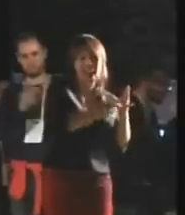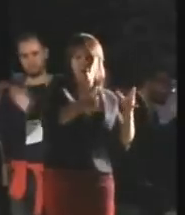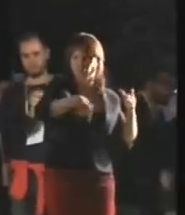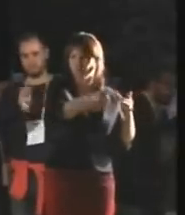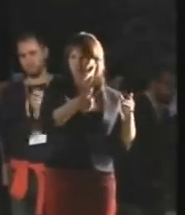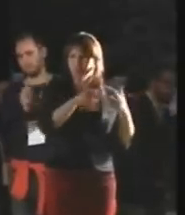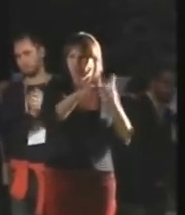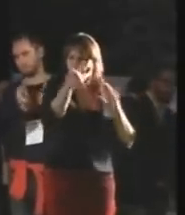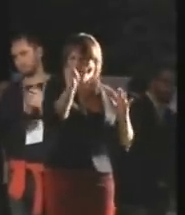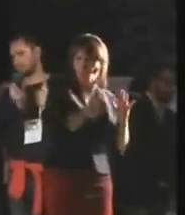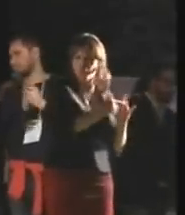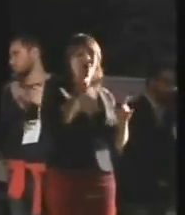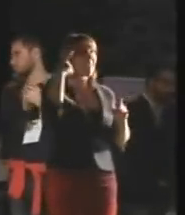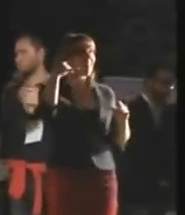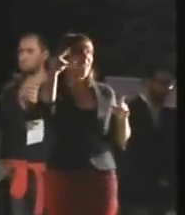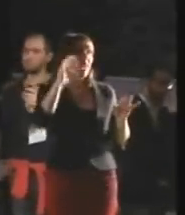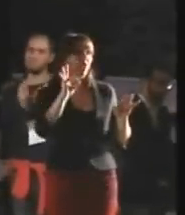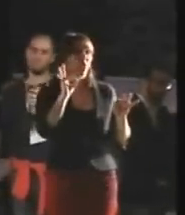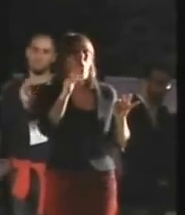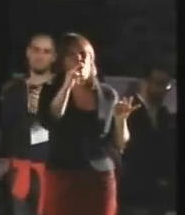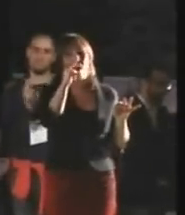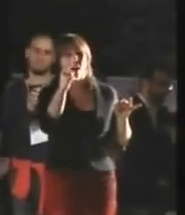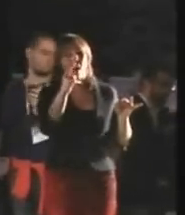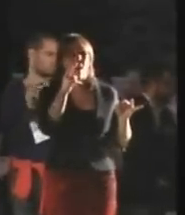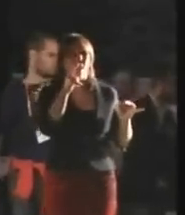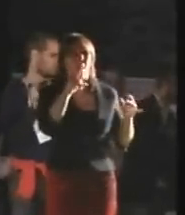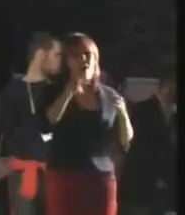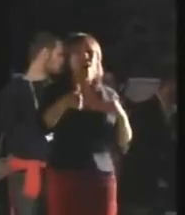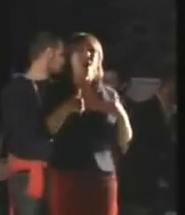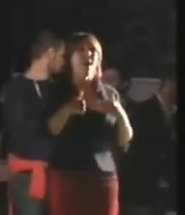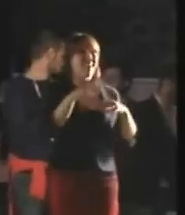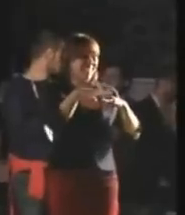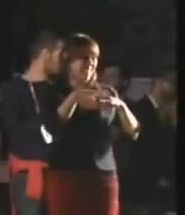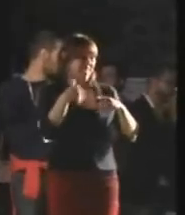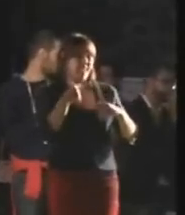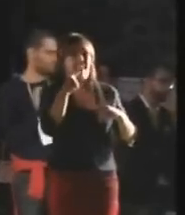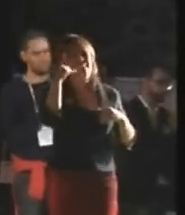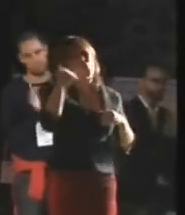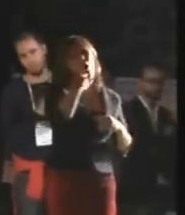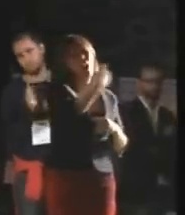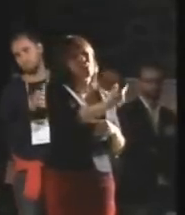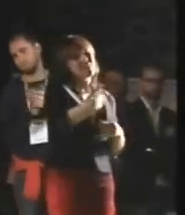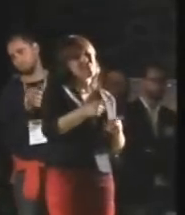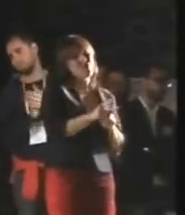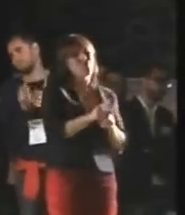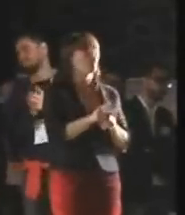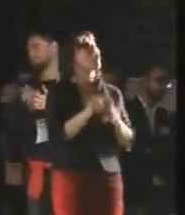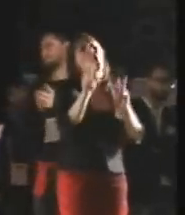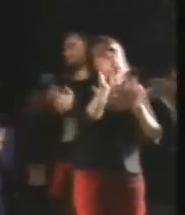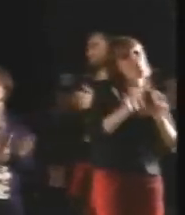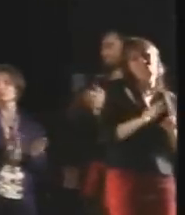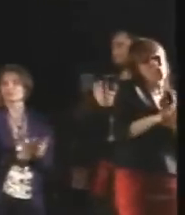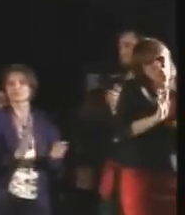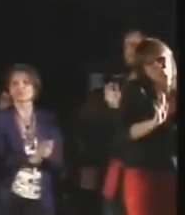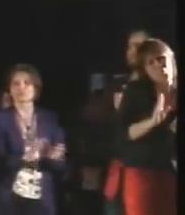snobbano le tecnologie. L'intellettuale non dice io vado in rete, l'intellettuale dice io non uso il computer, non